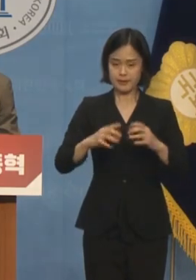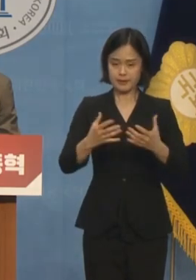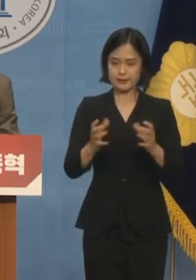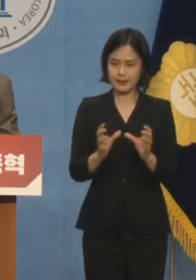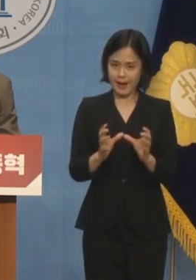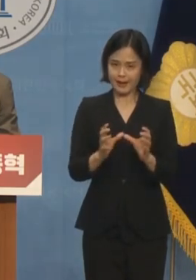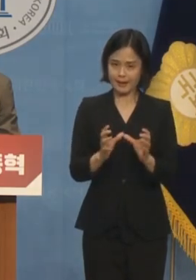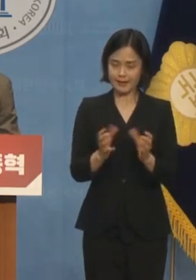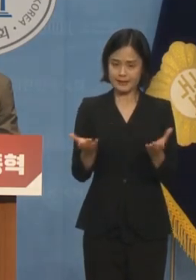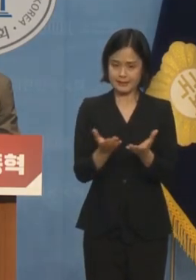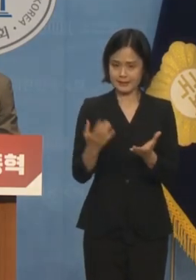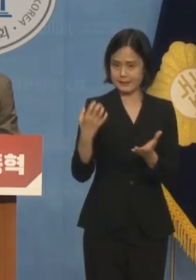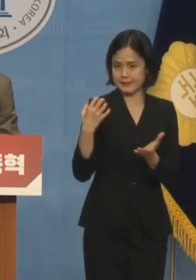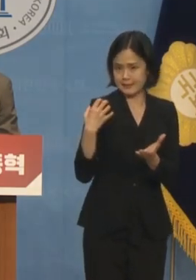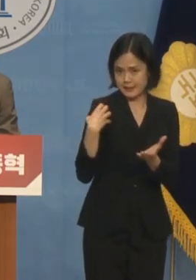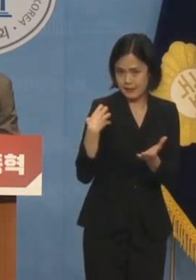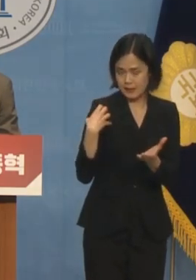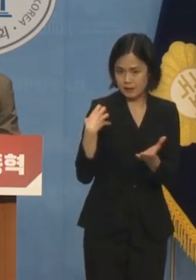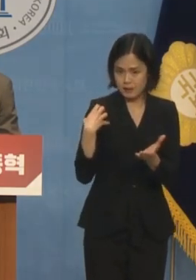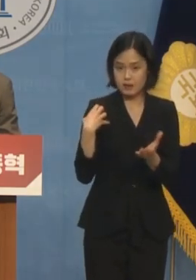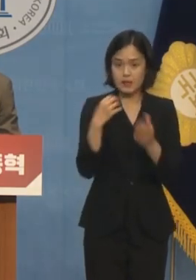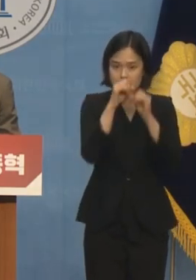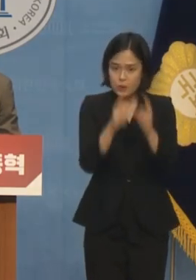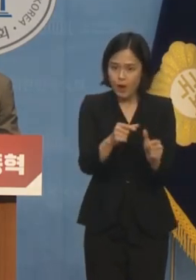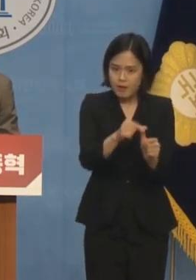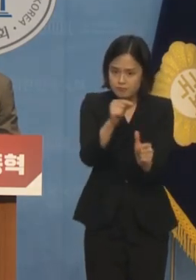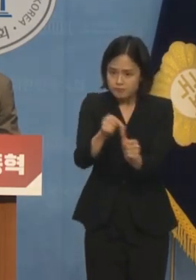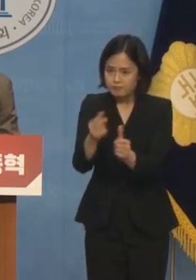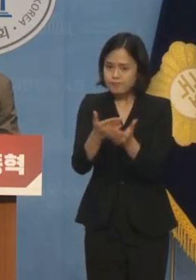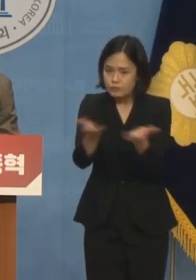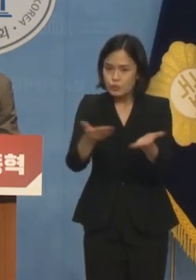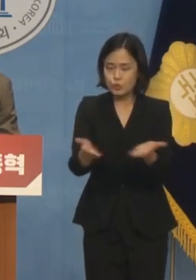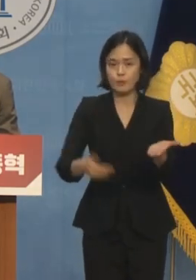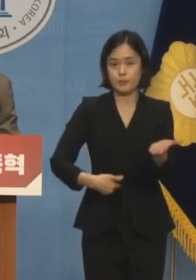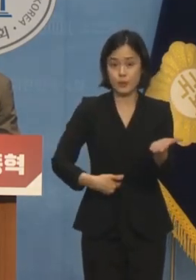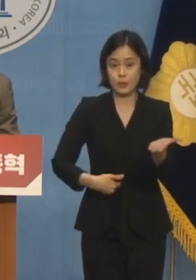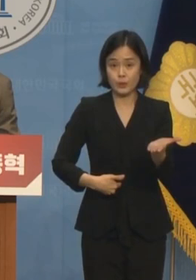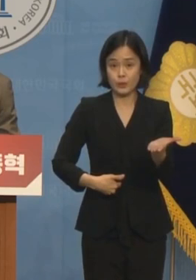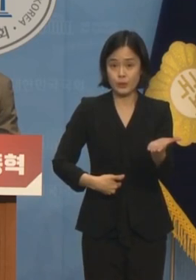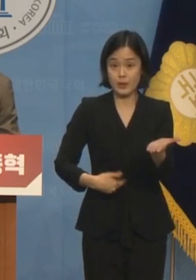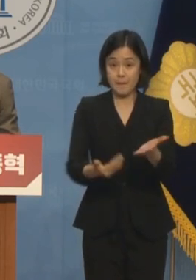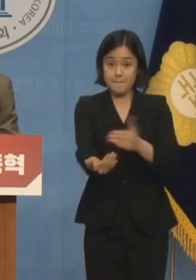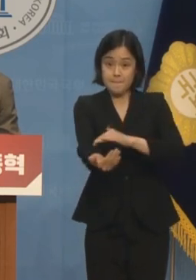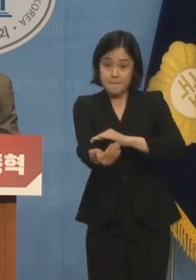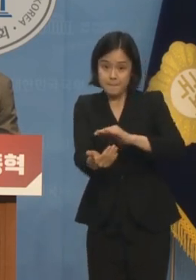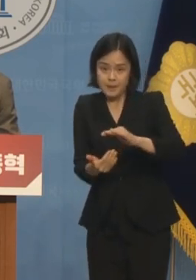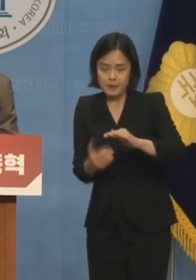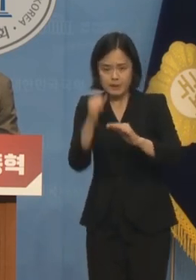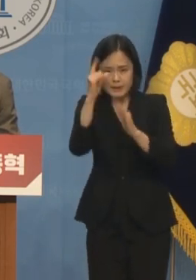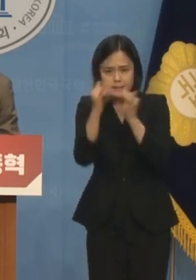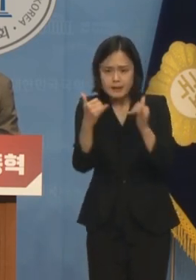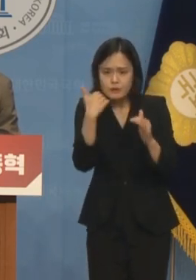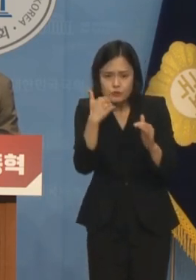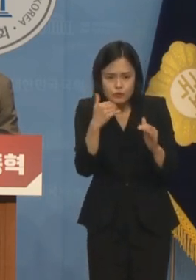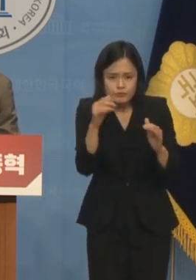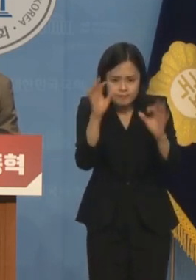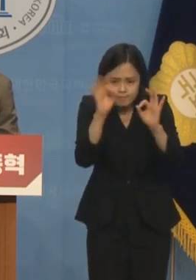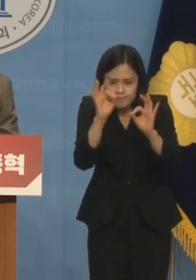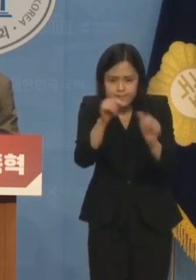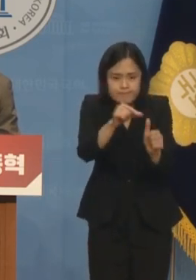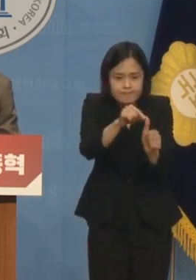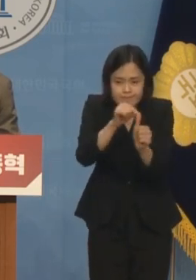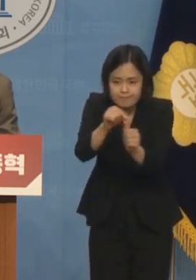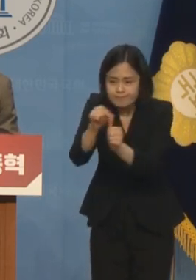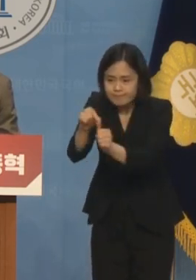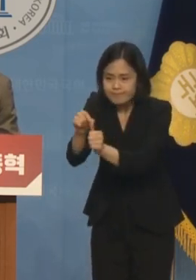문을 열어야 합니다. 미리미리 훌륭한 인재를 발굴해서 영입하고 당의 유능한 정치적